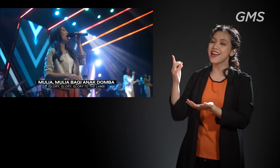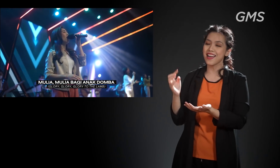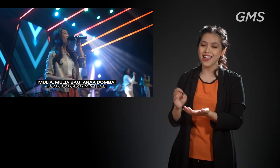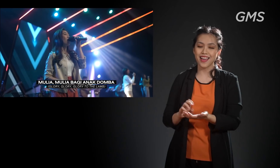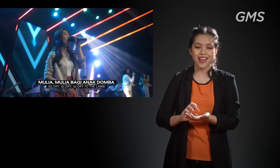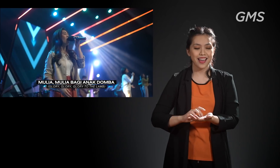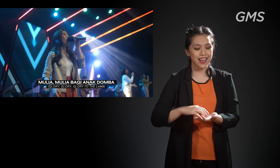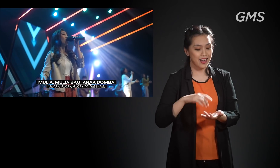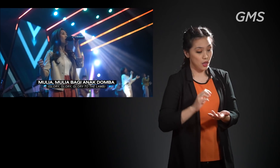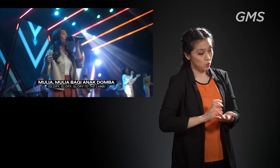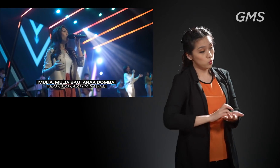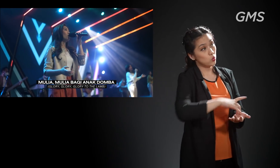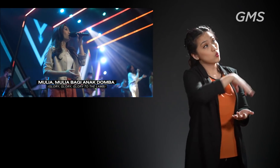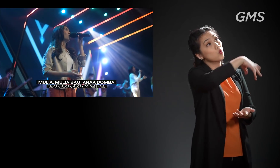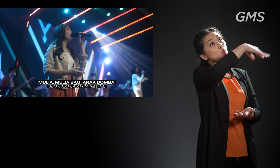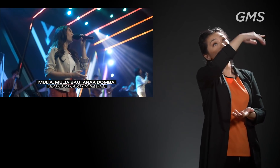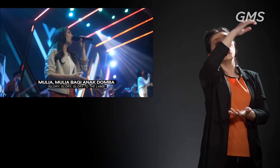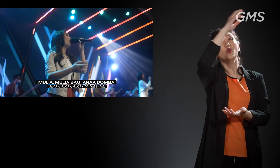mulia,